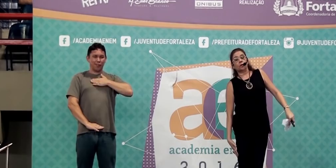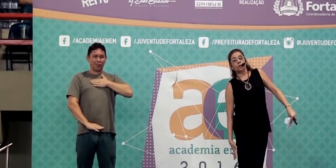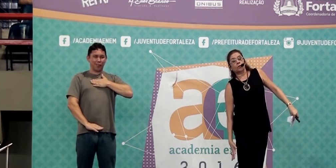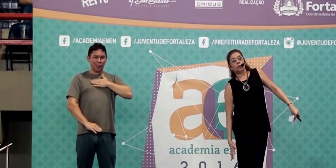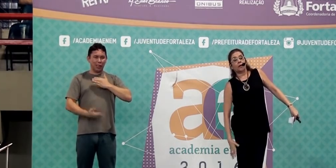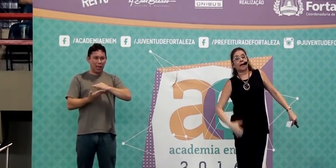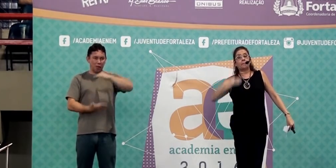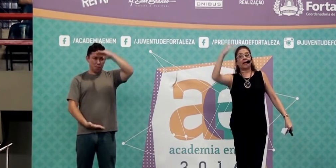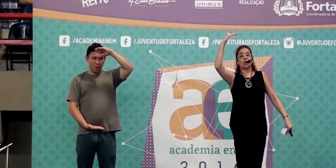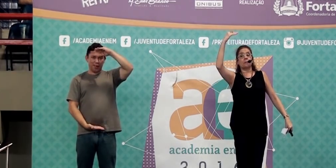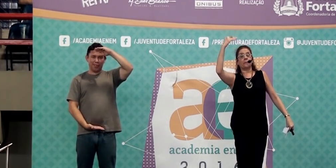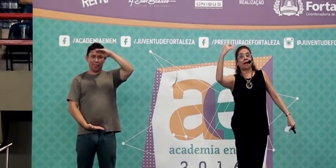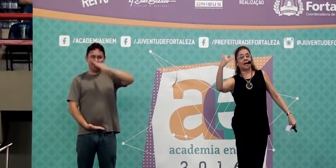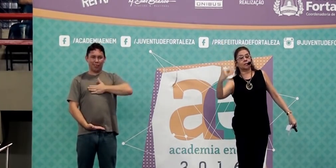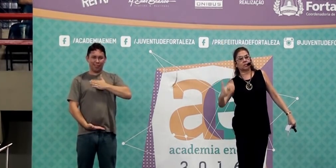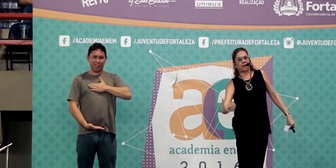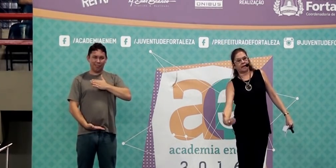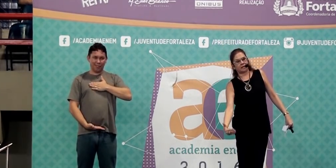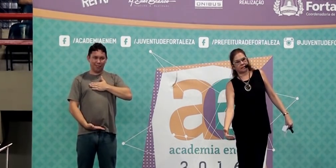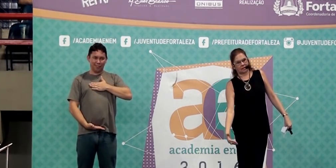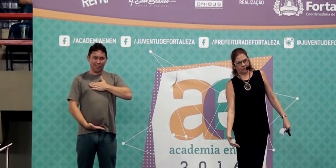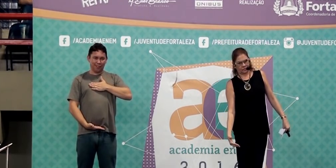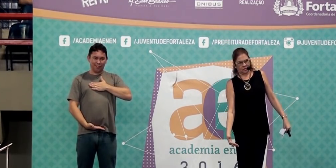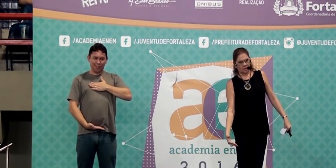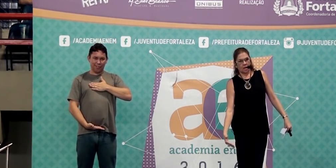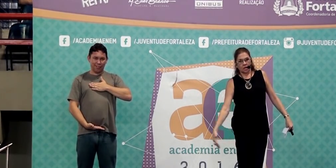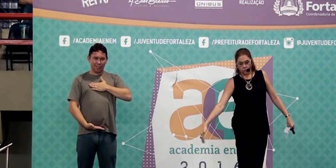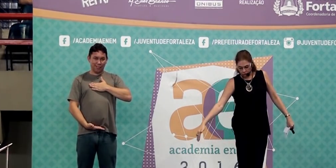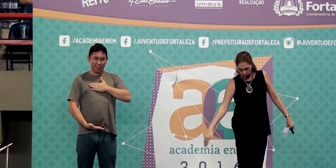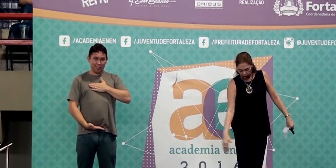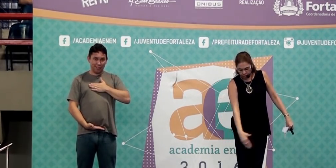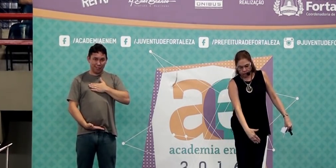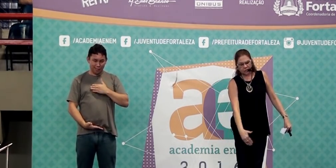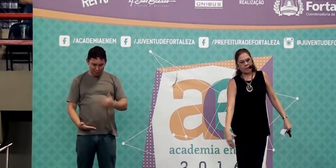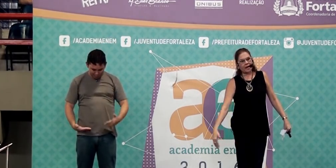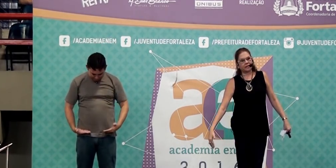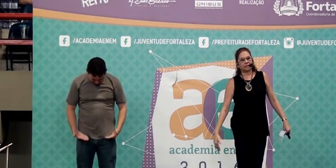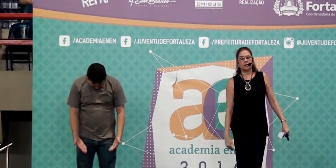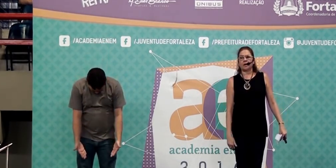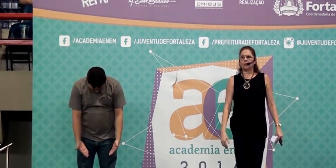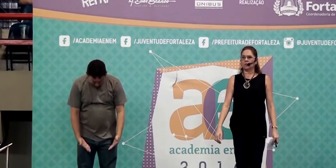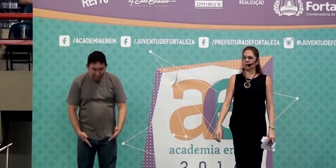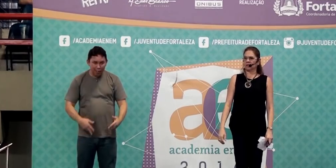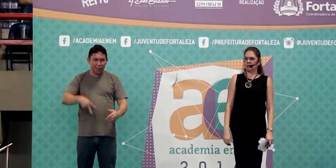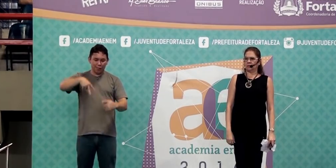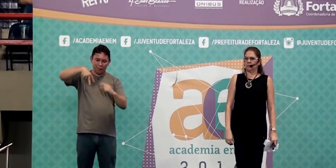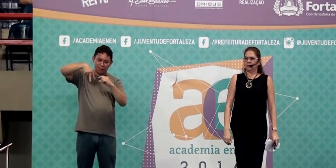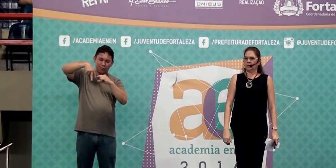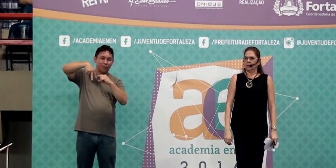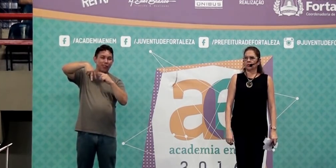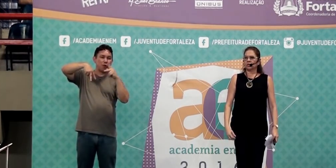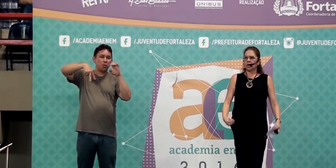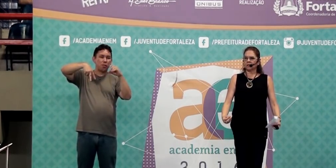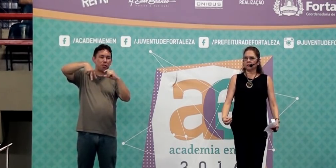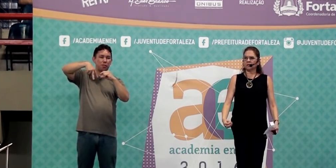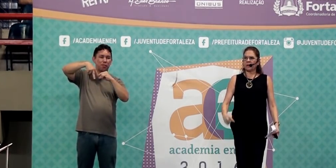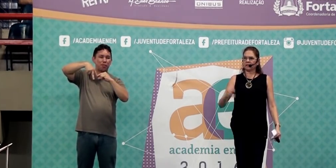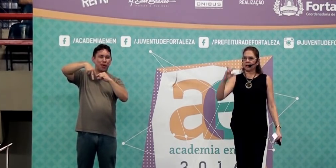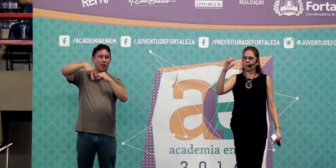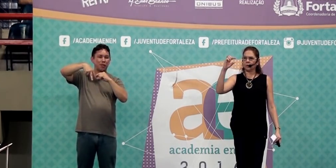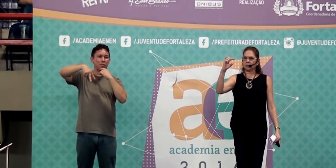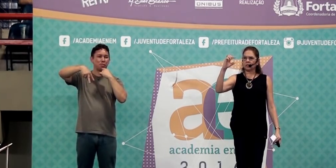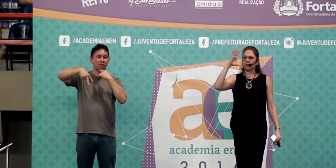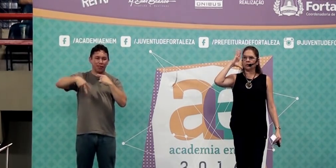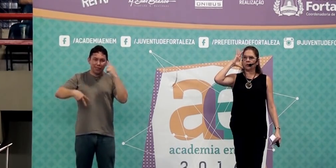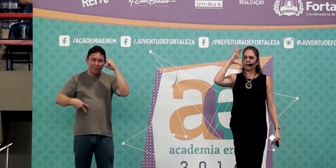nosso tronco, é a maior parte da redação. E os nossos pés são a conclusão. Os nossos